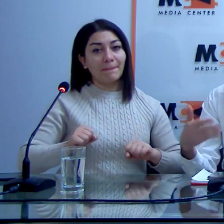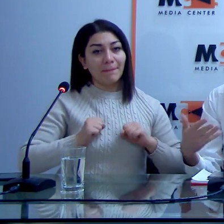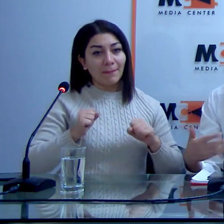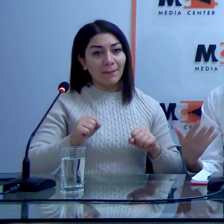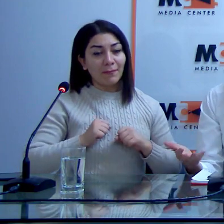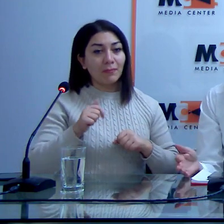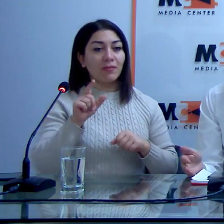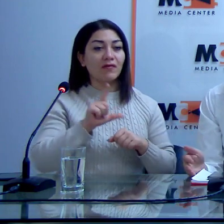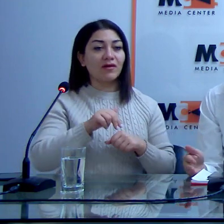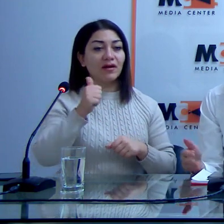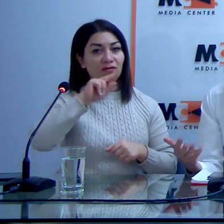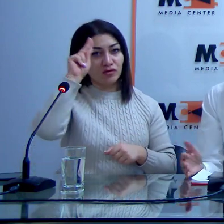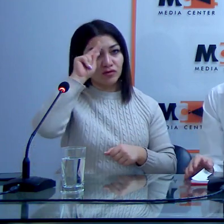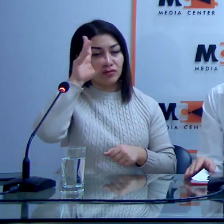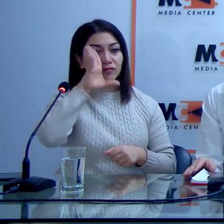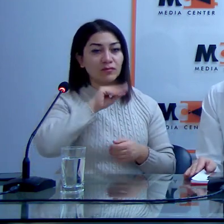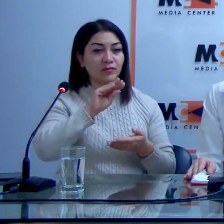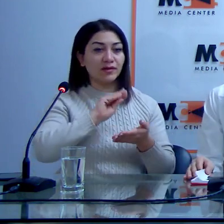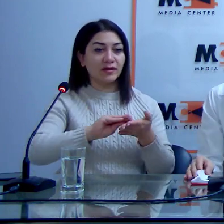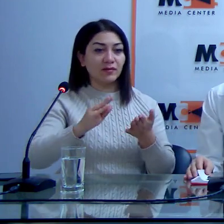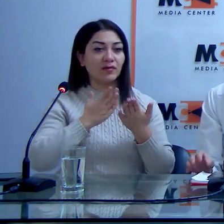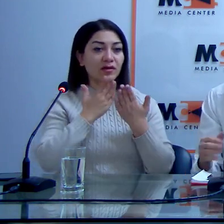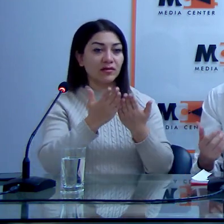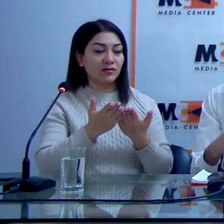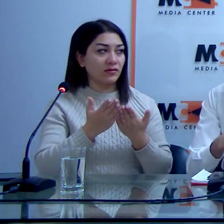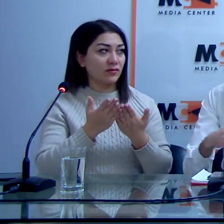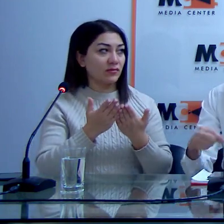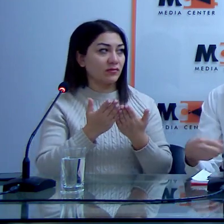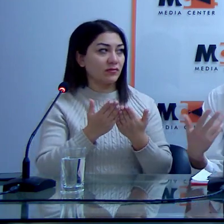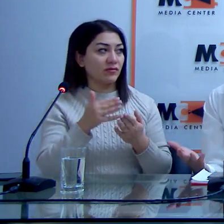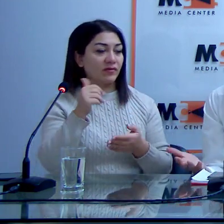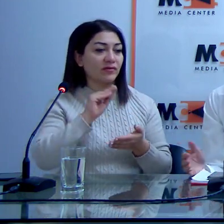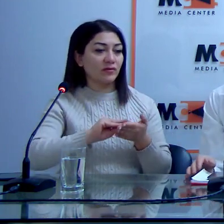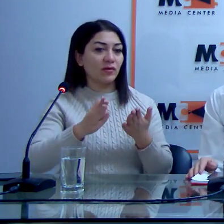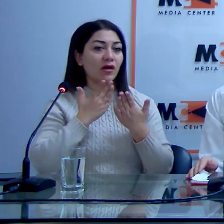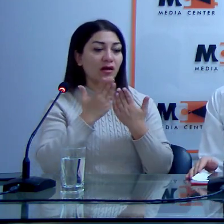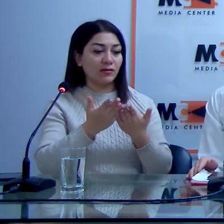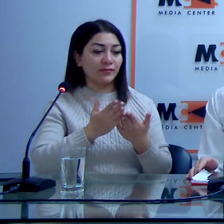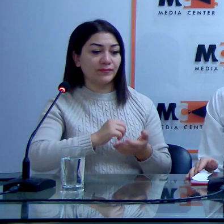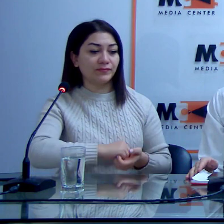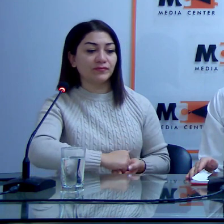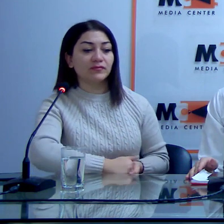Քրելու կարդալ, ձեպելու դու հեկան, լավվետ քրում կարդալ։